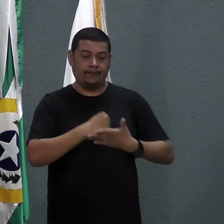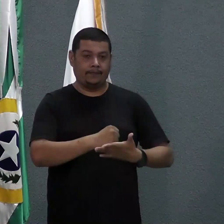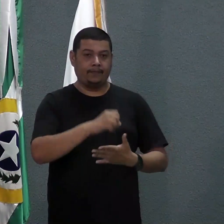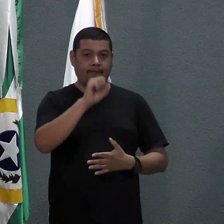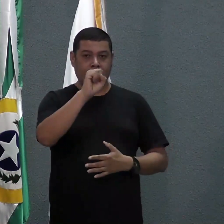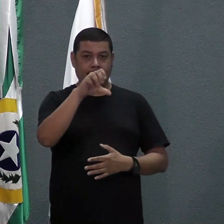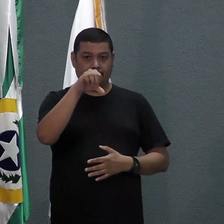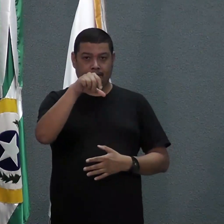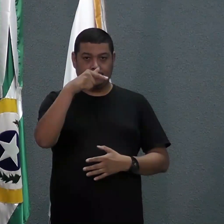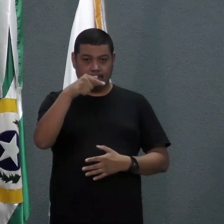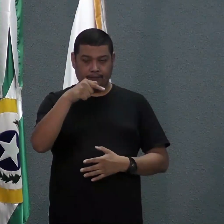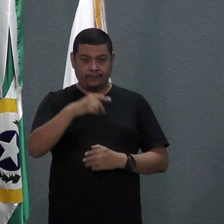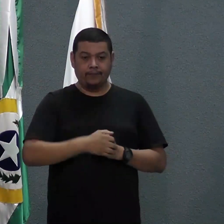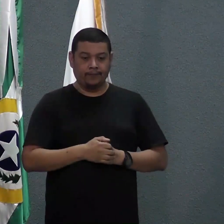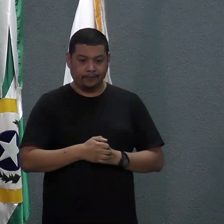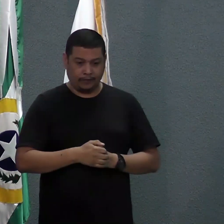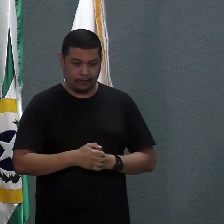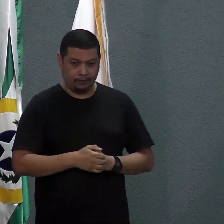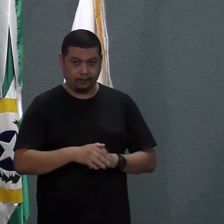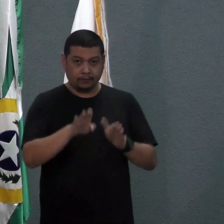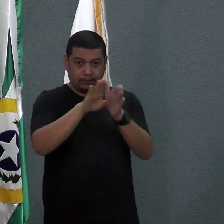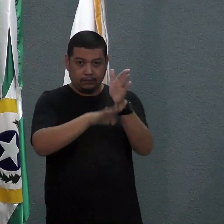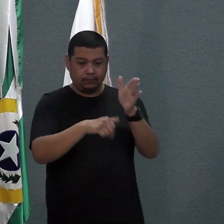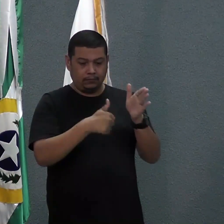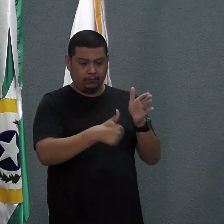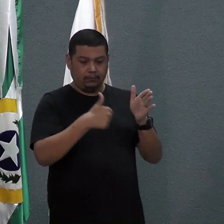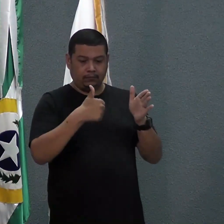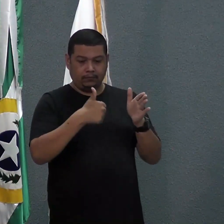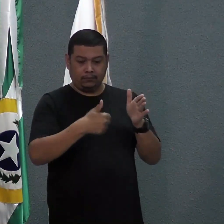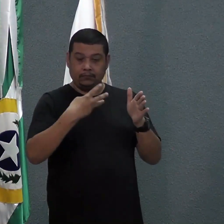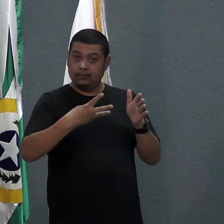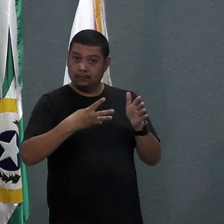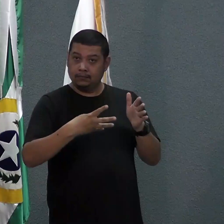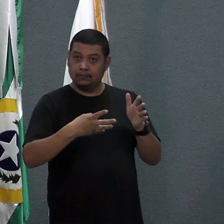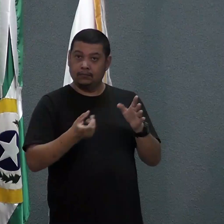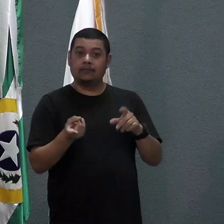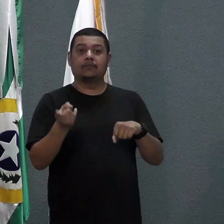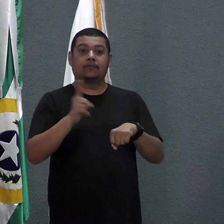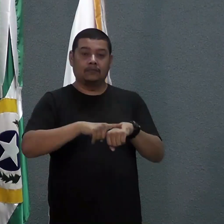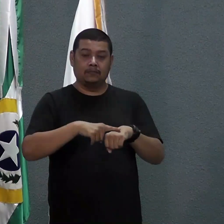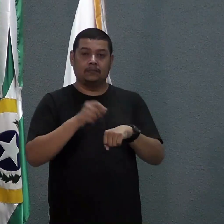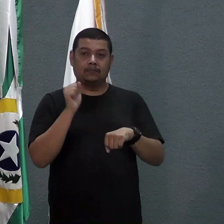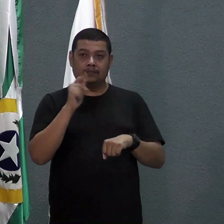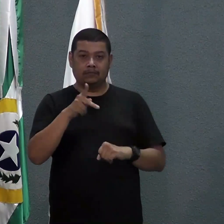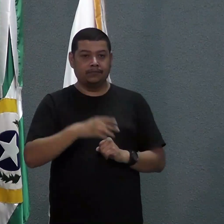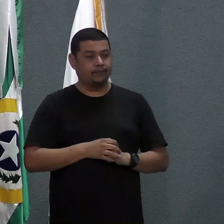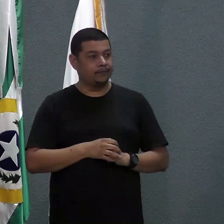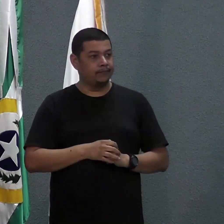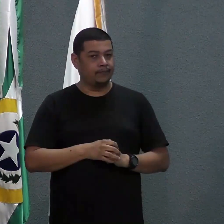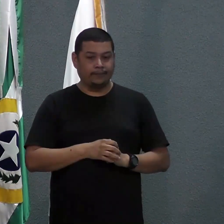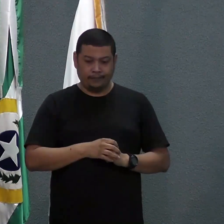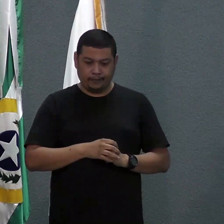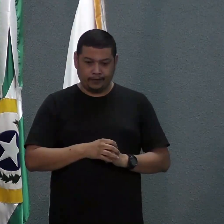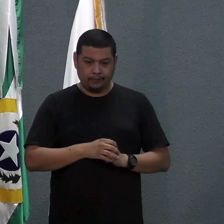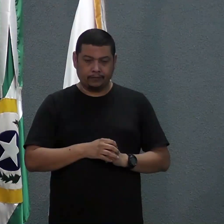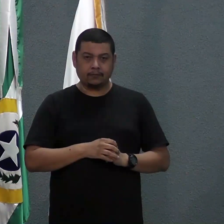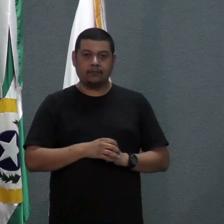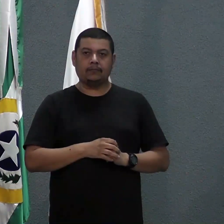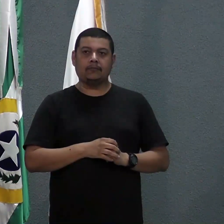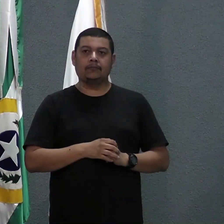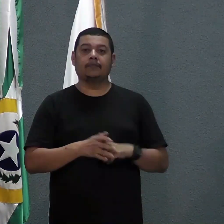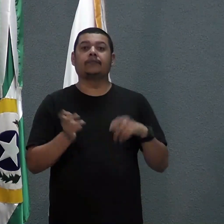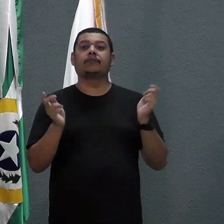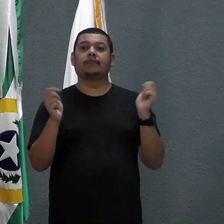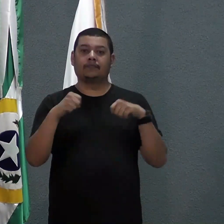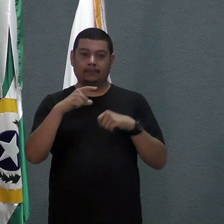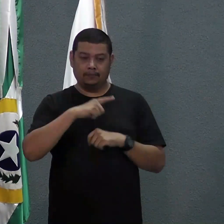897 testes, do qual 114 confirmados com Covid, ou seja, 114 pessoas